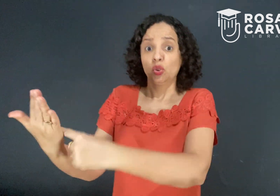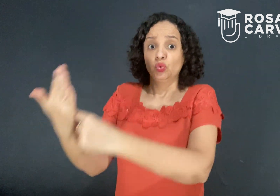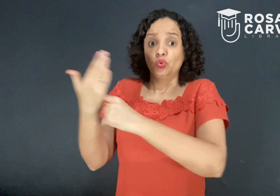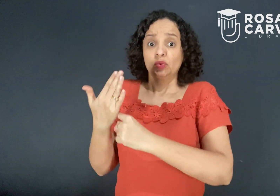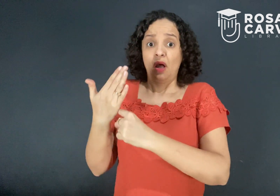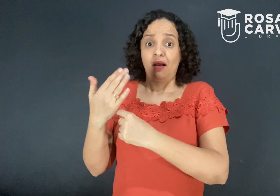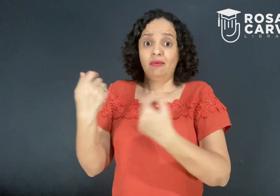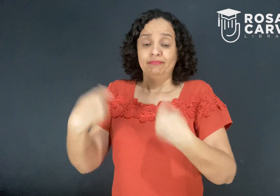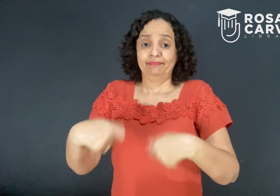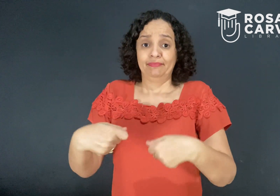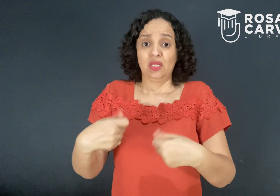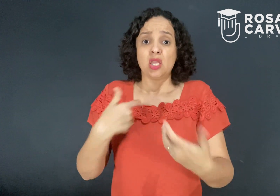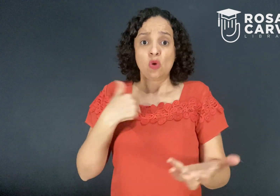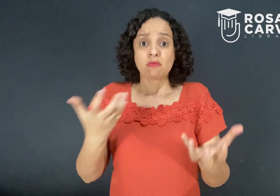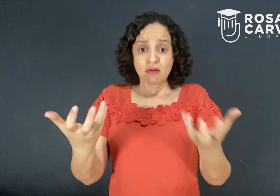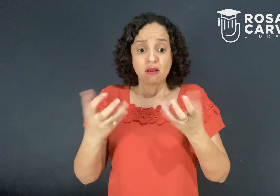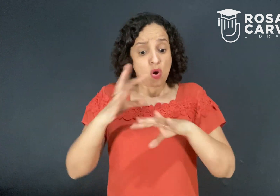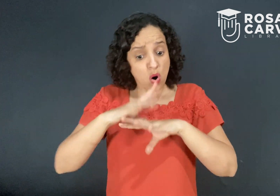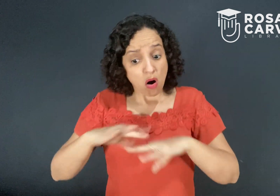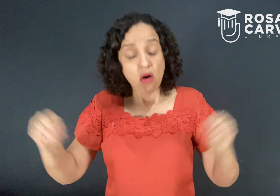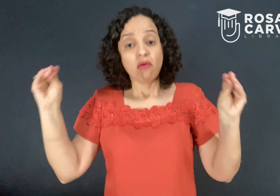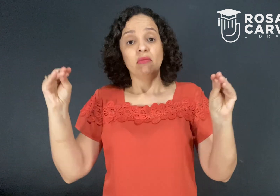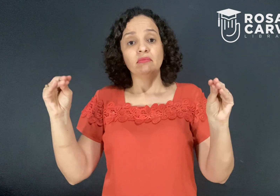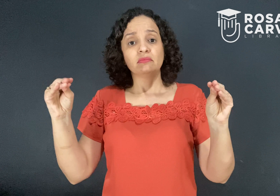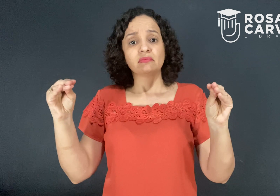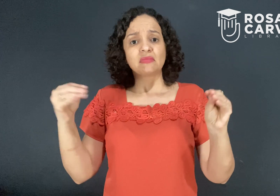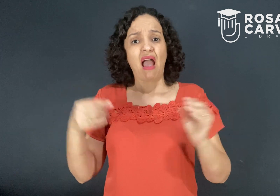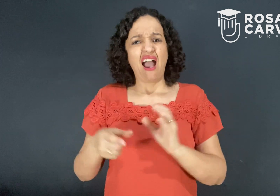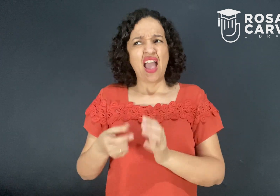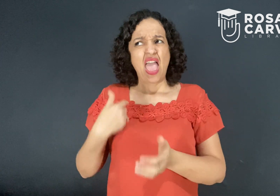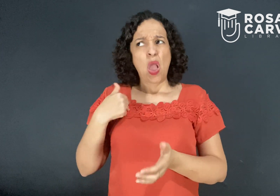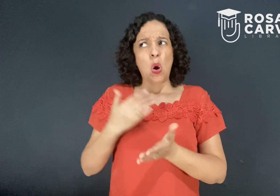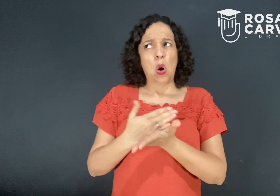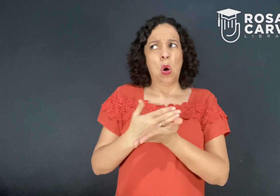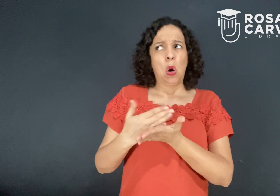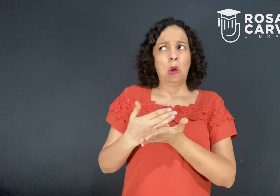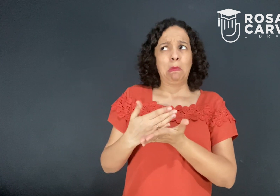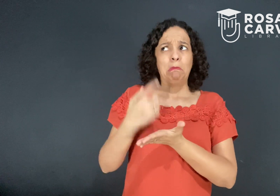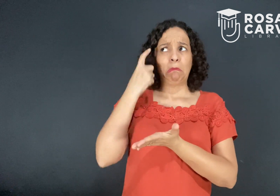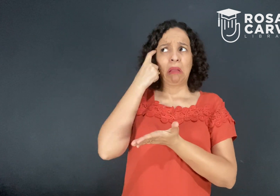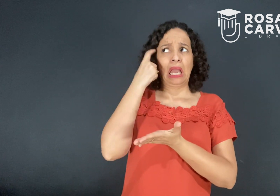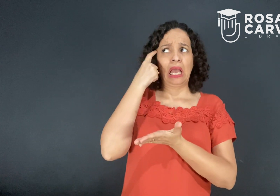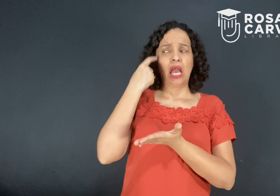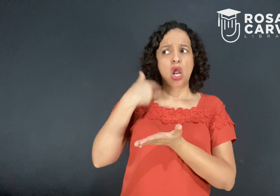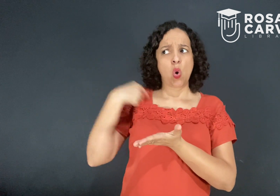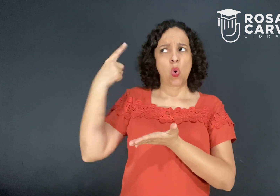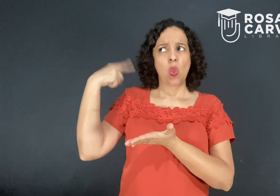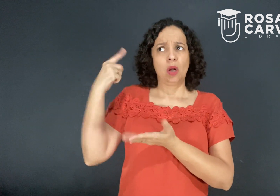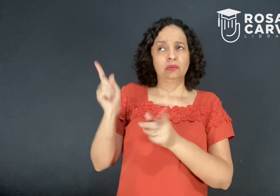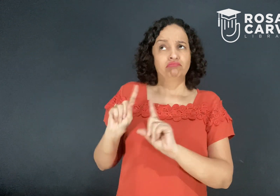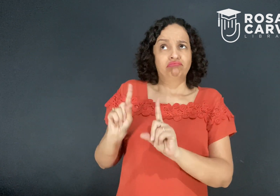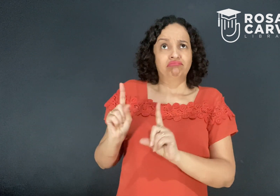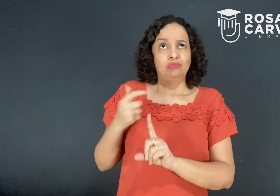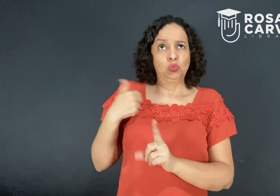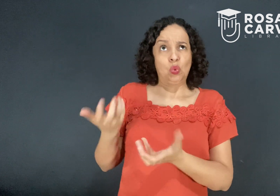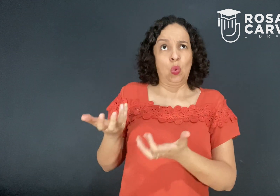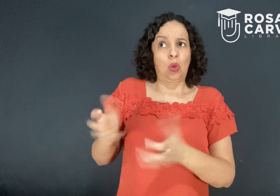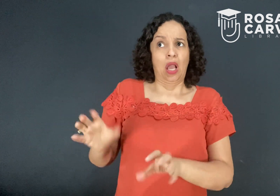me ajudar nesse movimento, né, para que eu queria sair. No começo eu não queria muito não, porque eu falava que eu não estava louca,